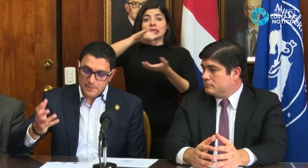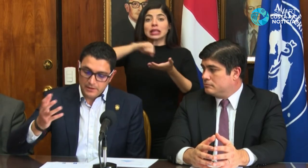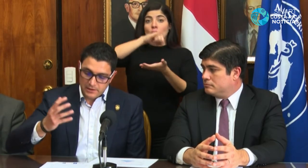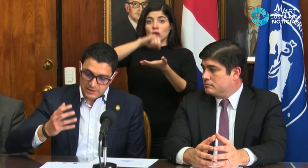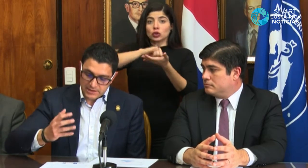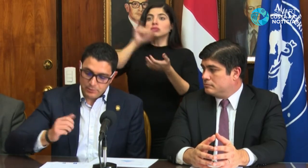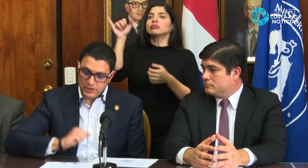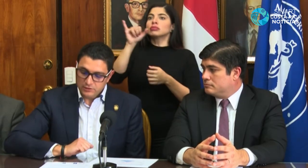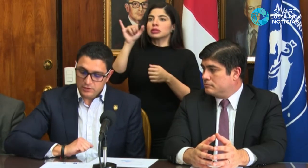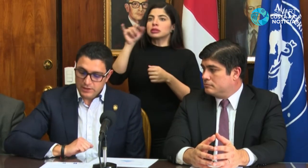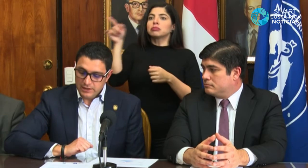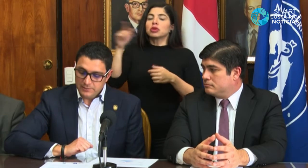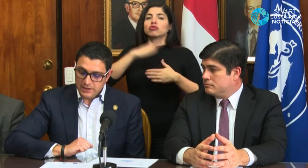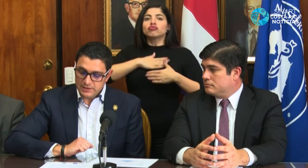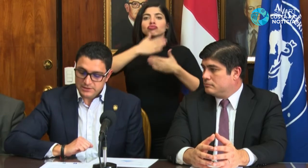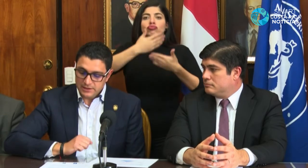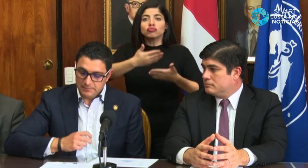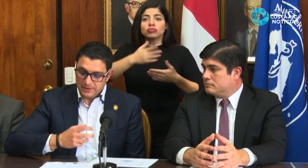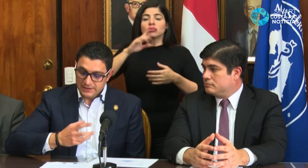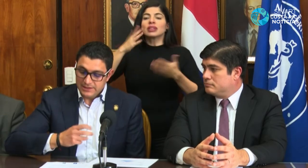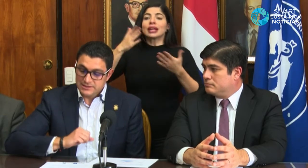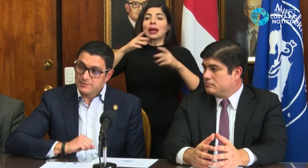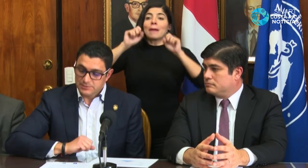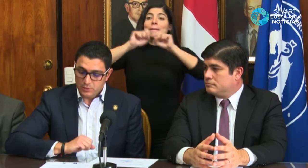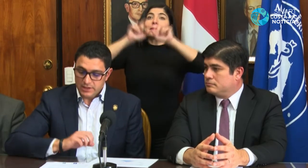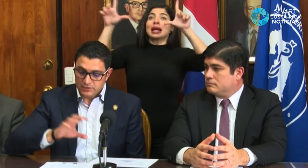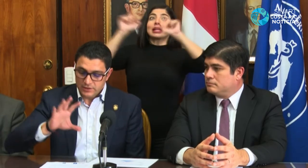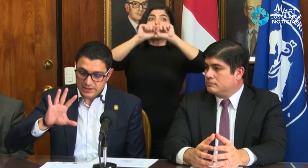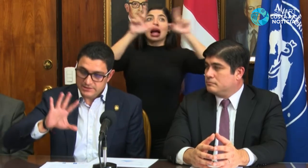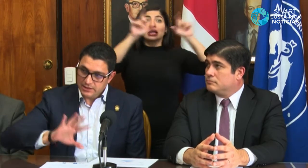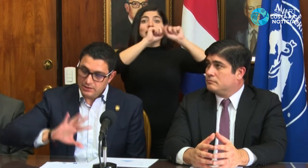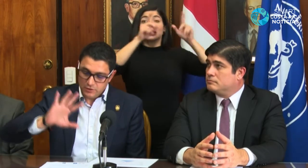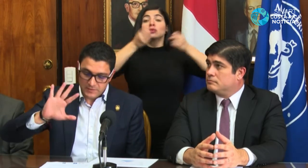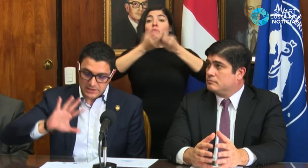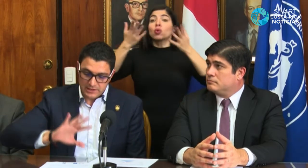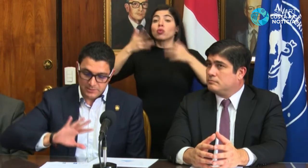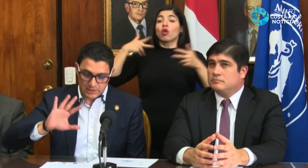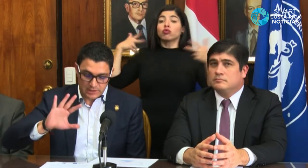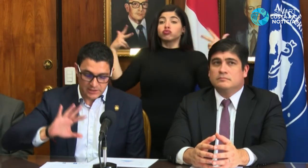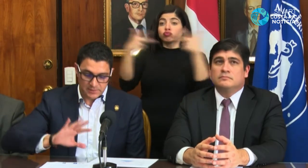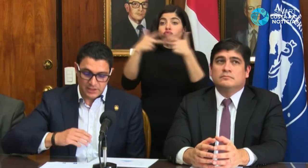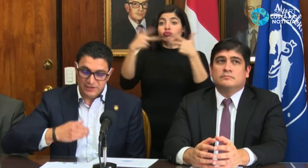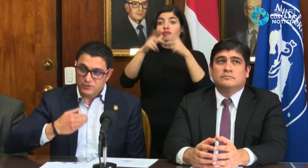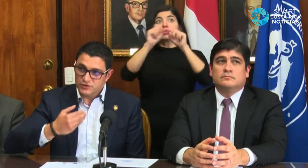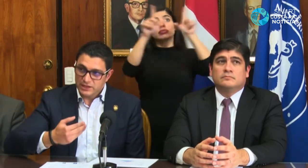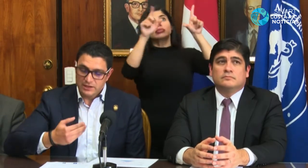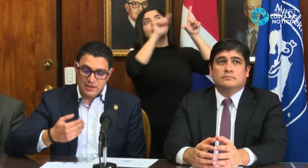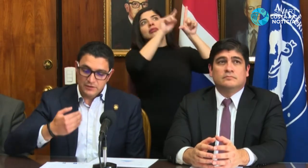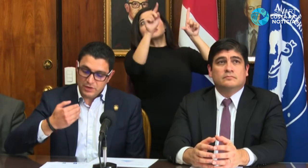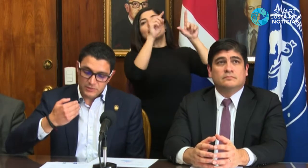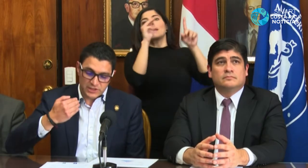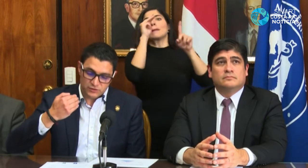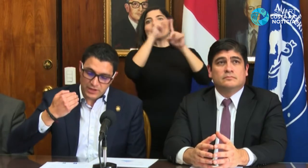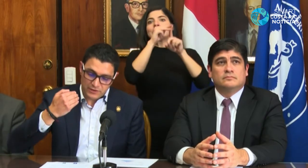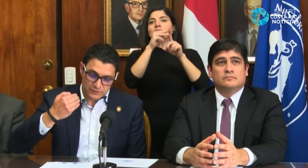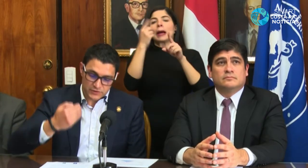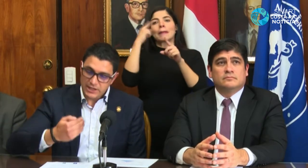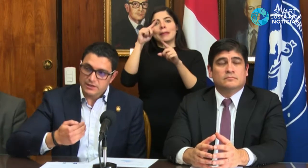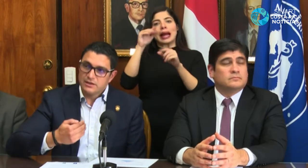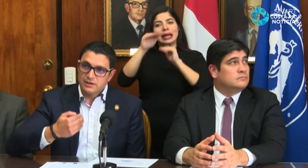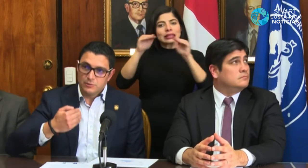también está poniendo en las pantallas, en las vías públicas, donde ya están los mensajes importantes para que reforzar. Recordemos que